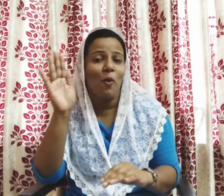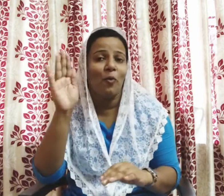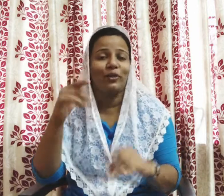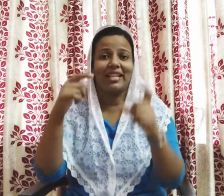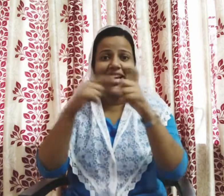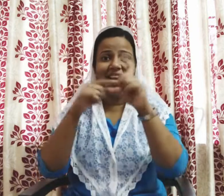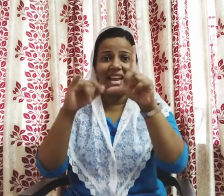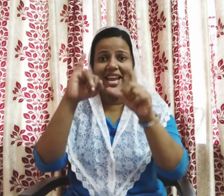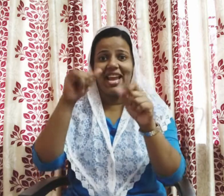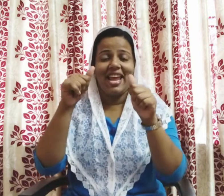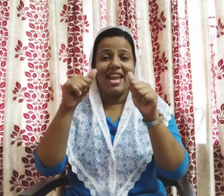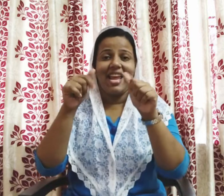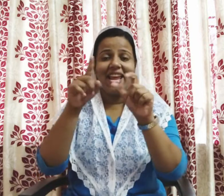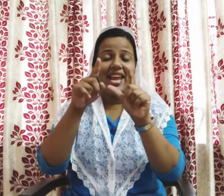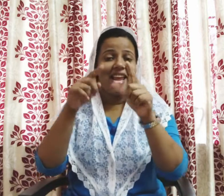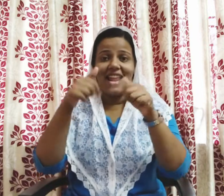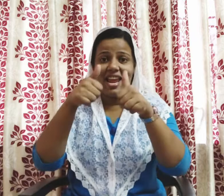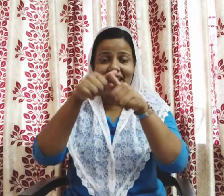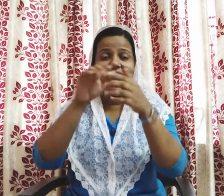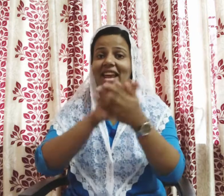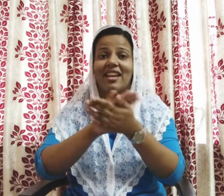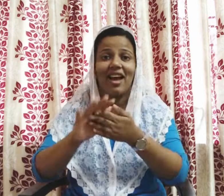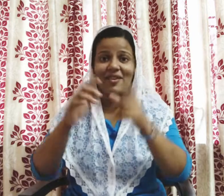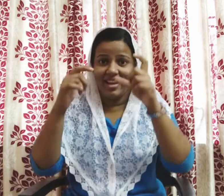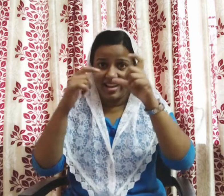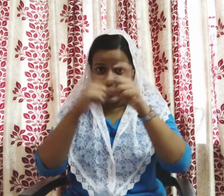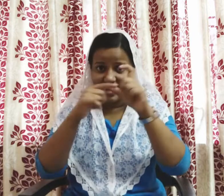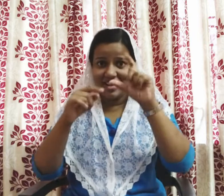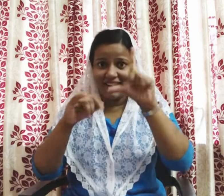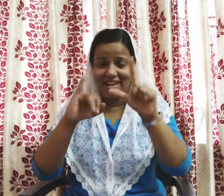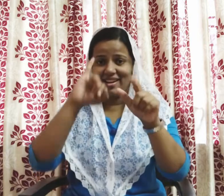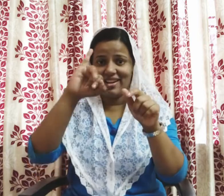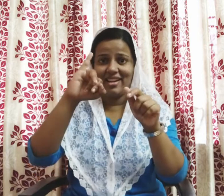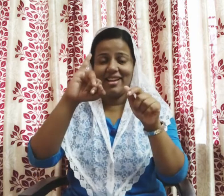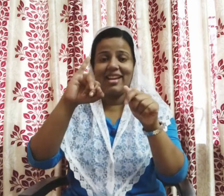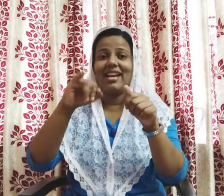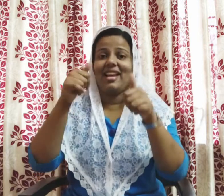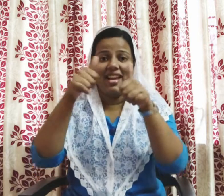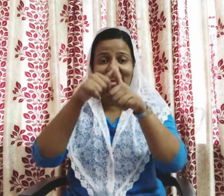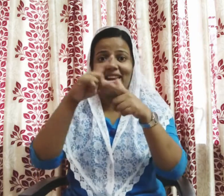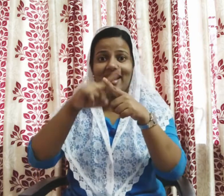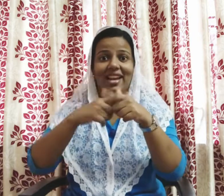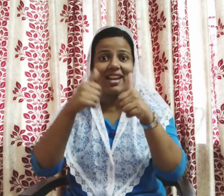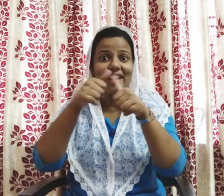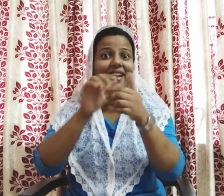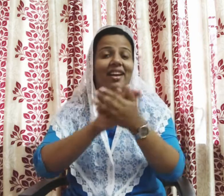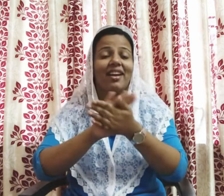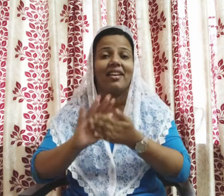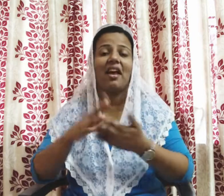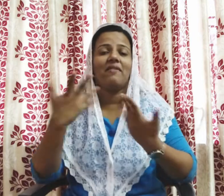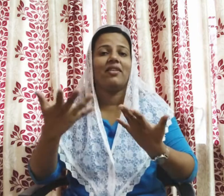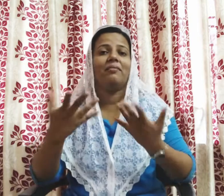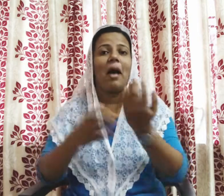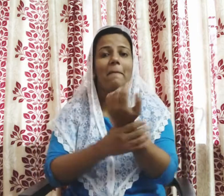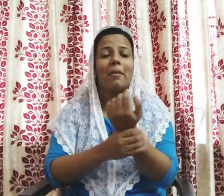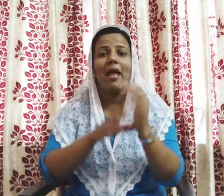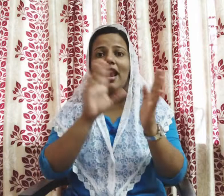ഏലിയാവിൻ്റെ മേലും ദാവീദിൻ്റെ മേലും ഒക്കെ ഓരോ ശുശ്രൂഷകൾ നിറവേറ്റുവാനായി അവരുടെ മേൽ വന്നു. ശുശ്രൂഷകൾ നിറവേറ്റി ഒരു പർട്ടിക്കുലർ